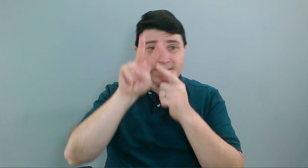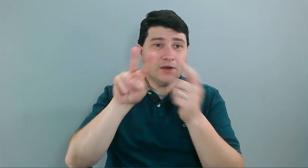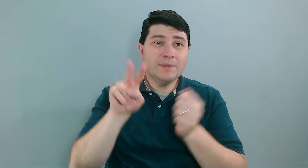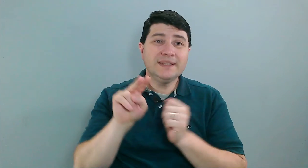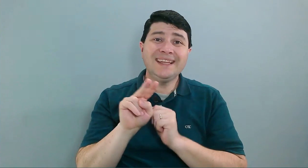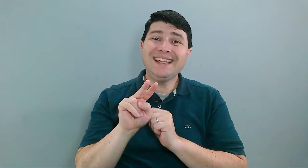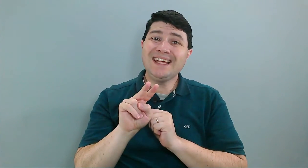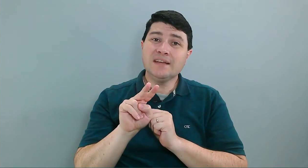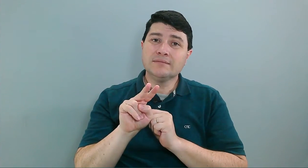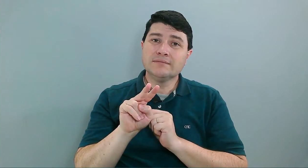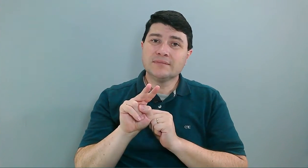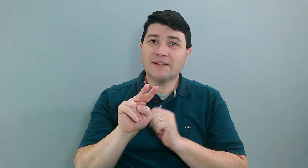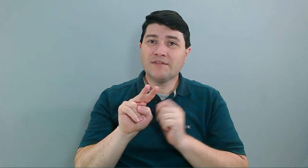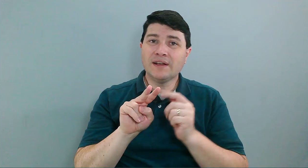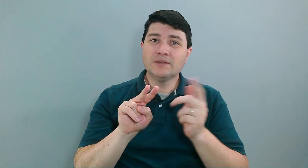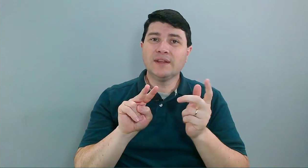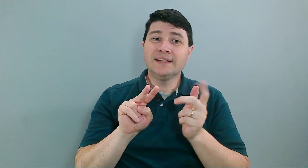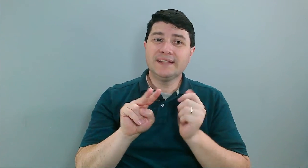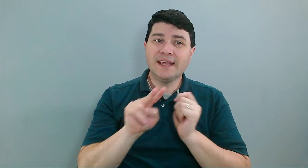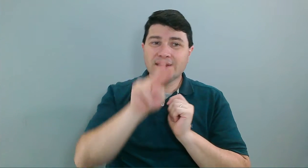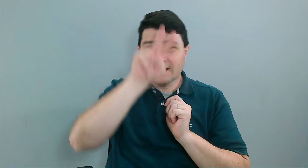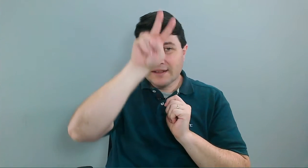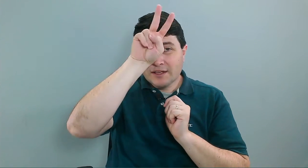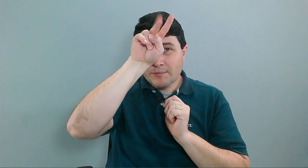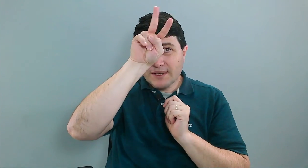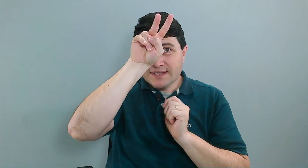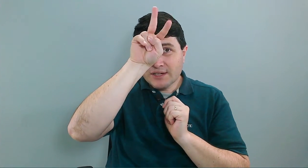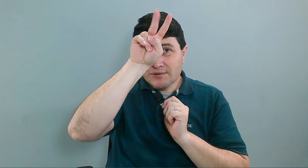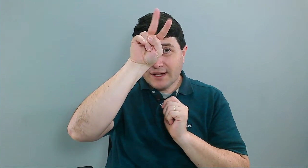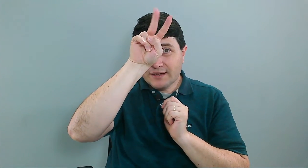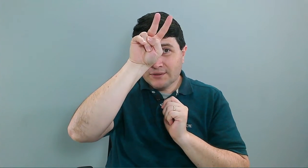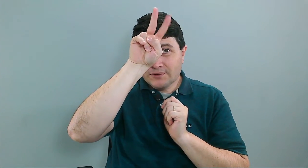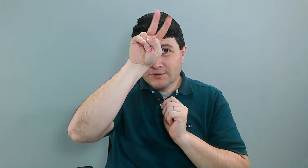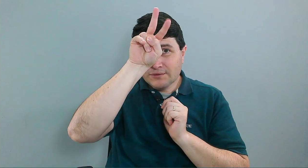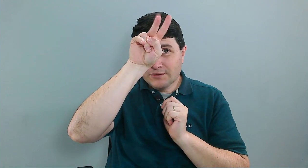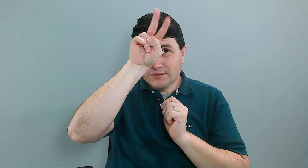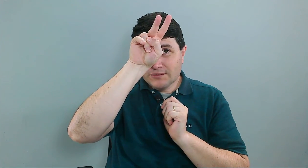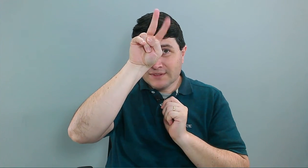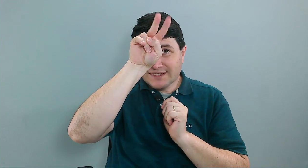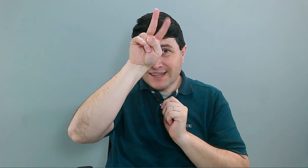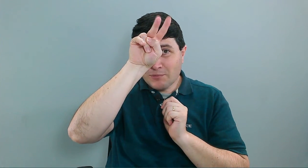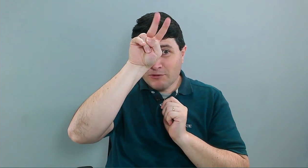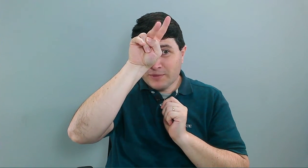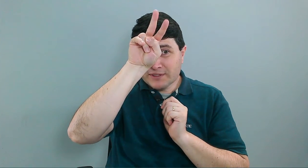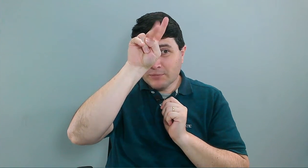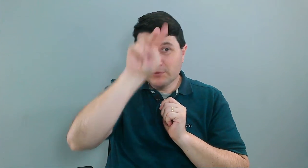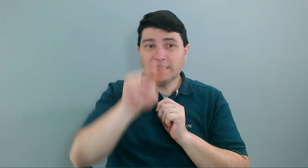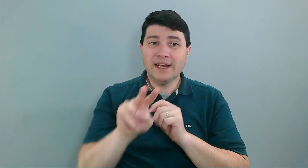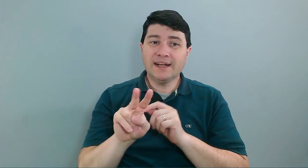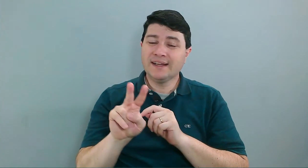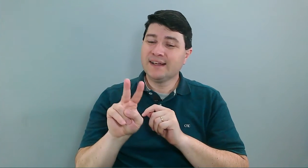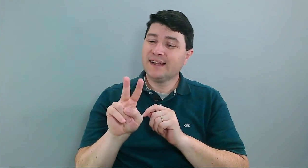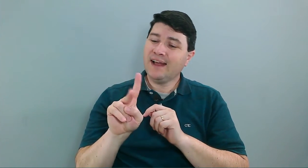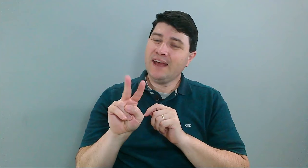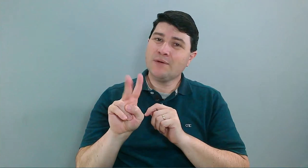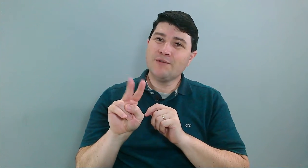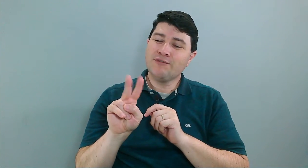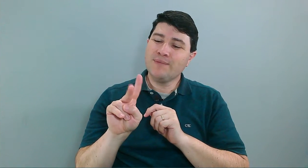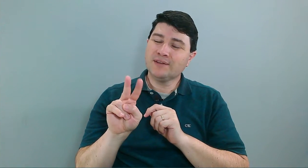uma anteninha. Tá falando da antena. Mas não, tem um movimento tamborilar. É um movimento que